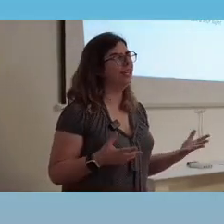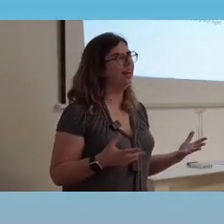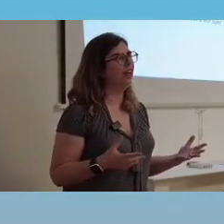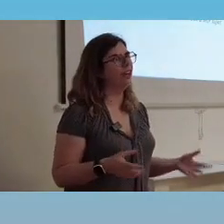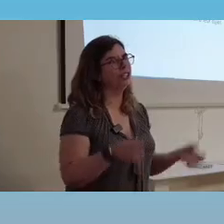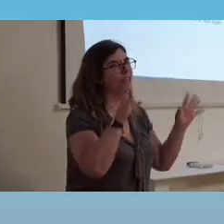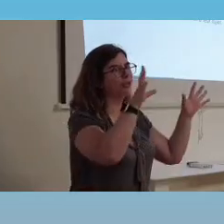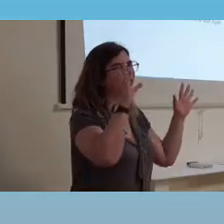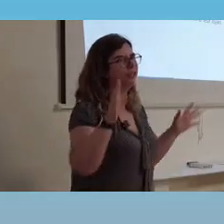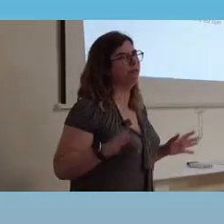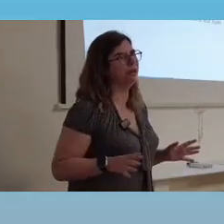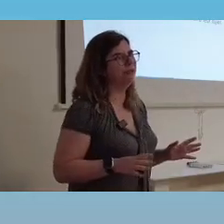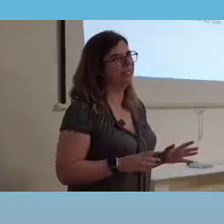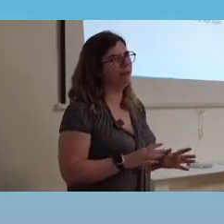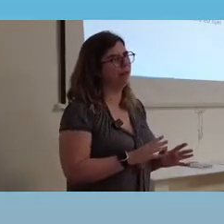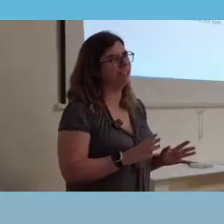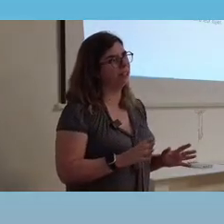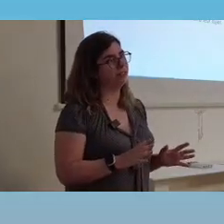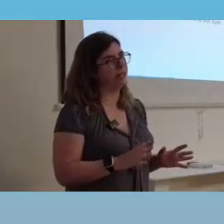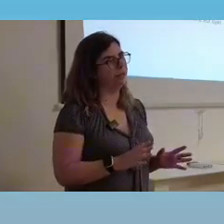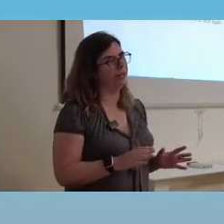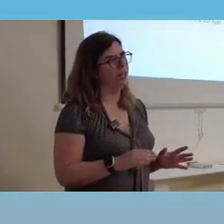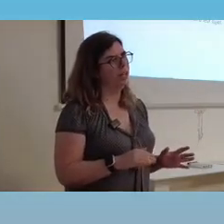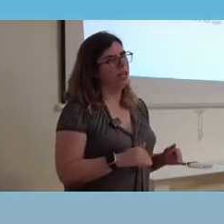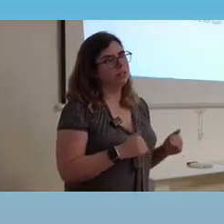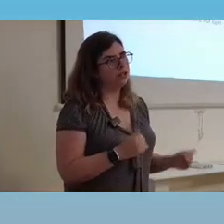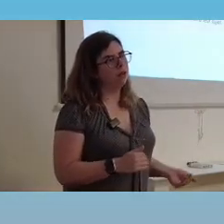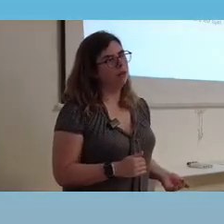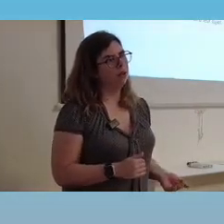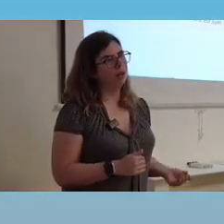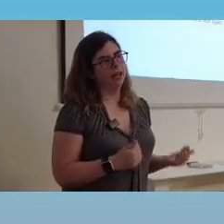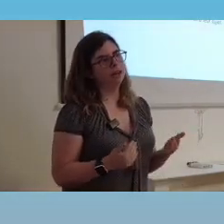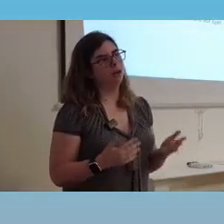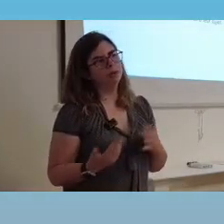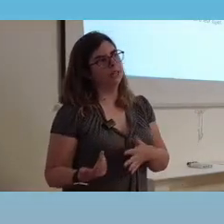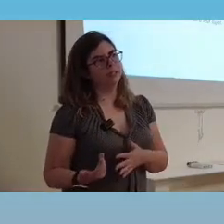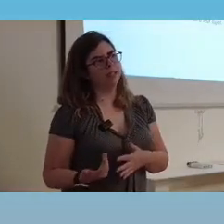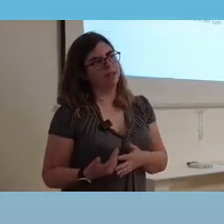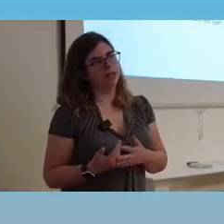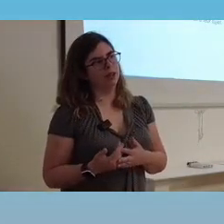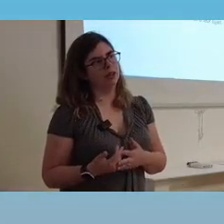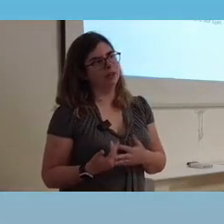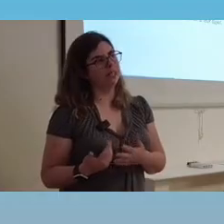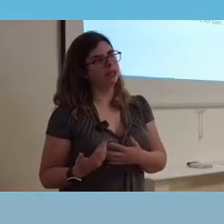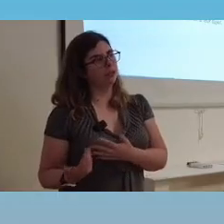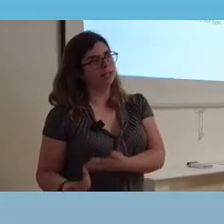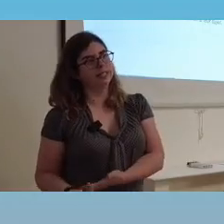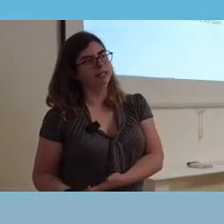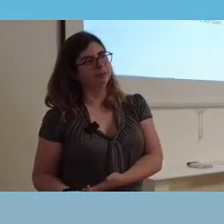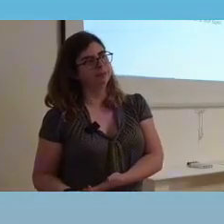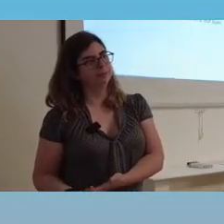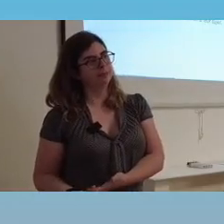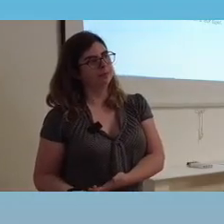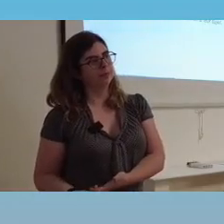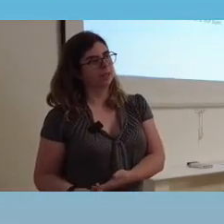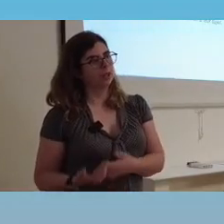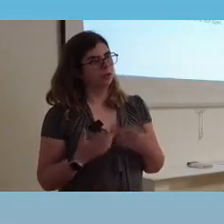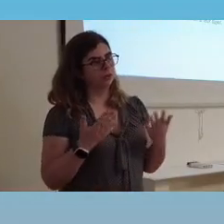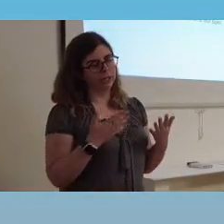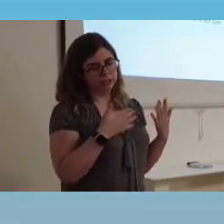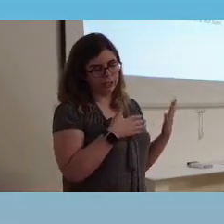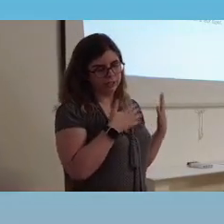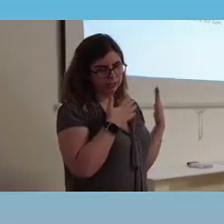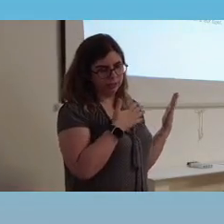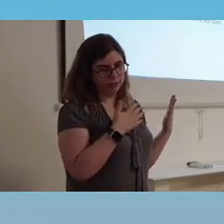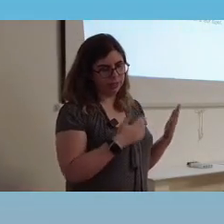c'est génial, j'ai construit un super outil pour les personnes handicapées, sans être en contact avec les personnes concernées.